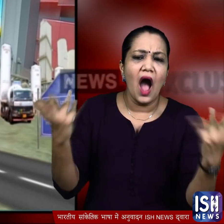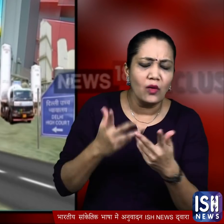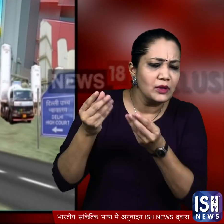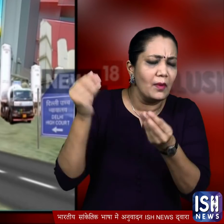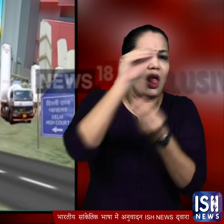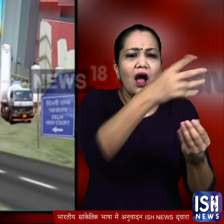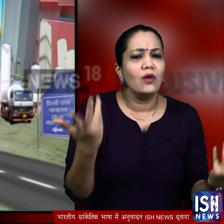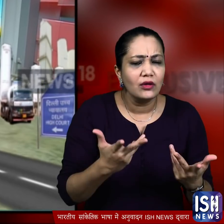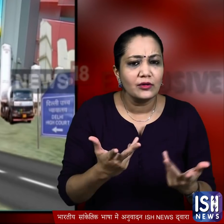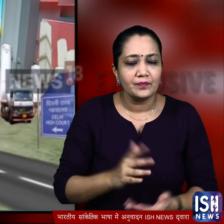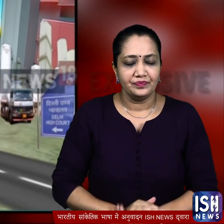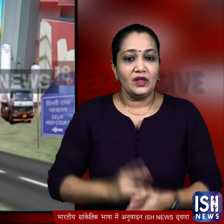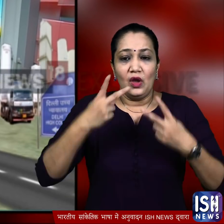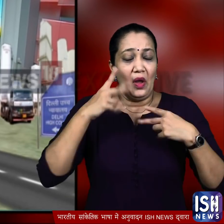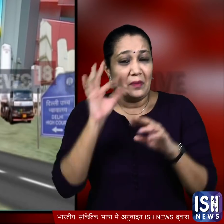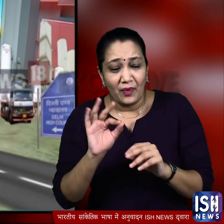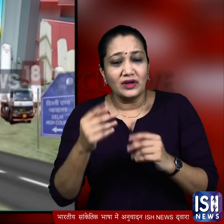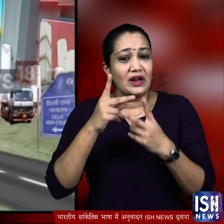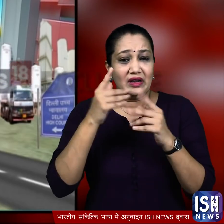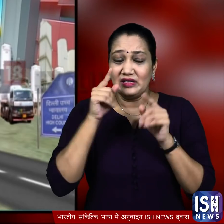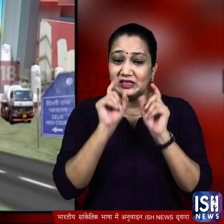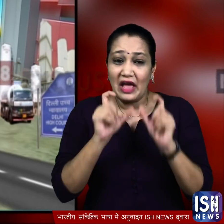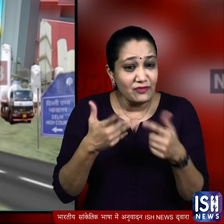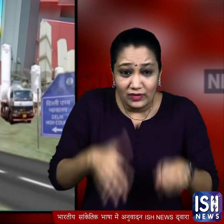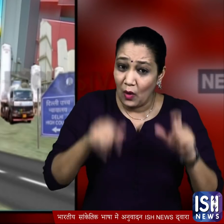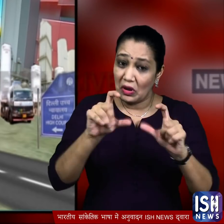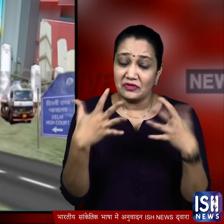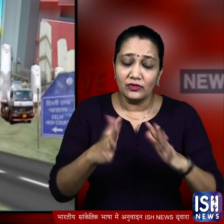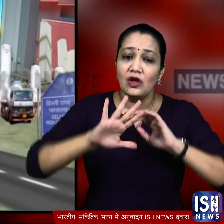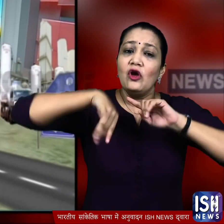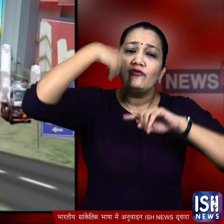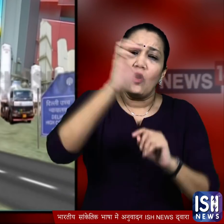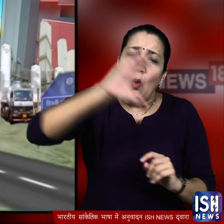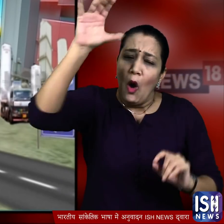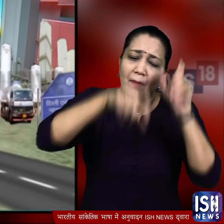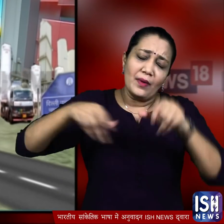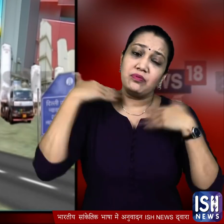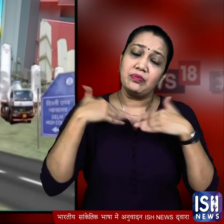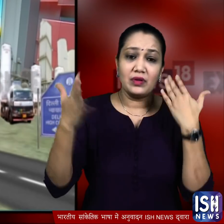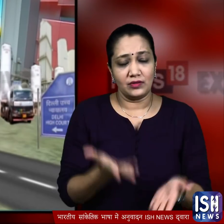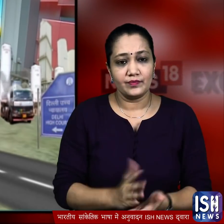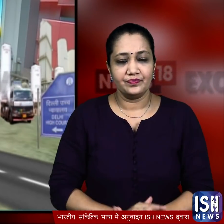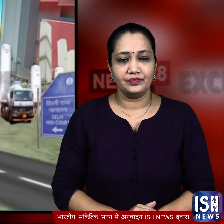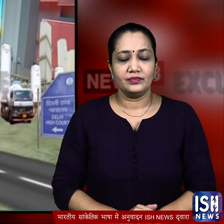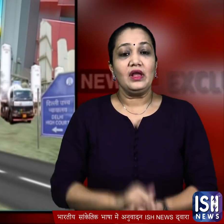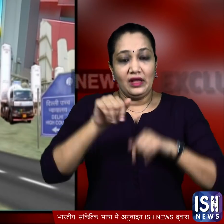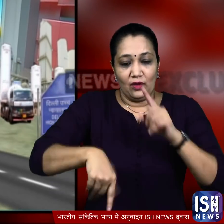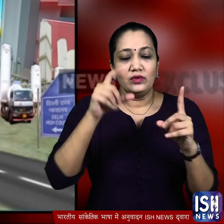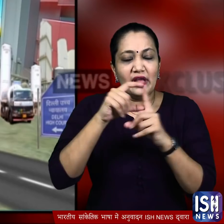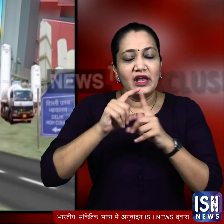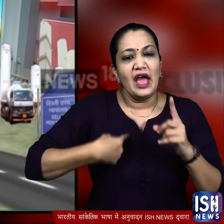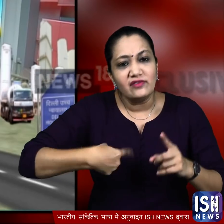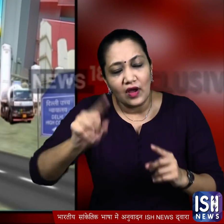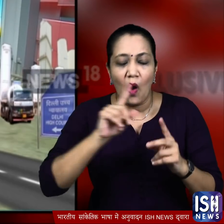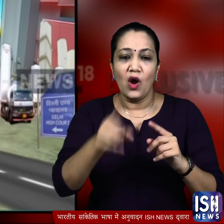पर सवाल खड़े किए। कोर्ट ने कहा कि अगर वक्त रहते जरूरी कदम नहीं उठाए गए तो हम करोड़ों लोगों को खो देंगे। हाईकोर्ट की अब